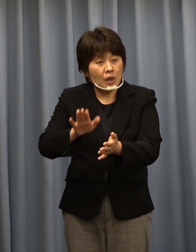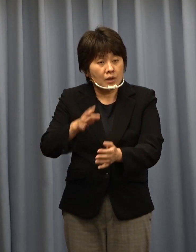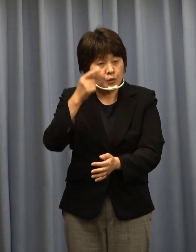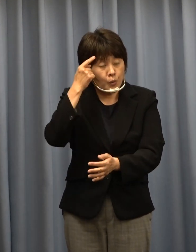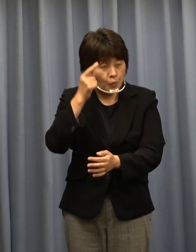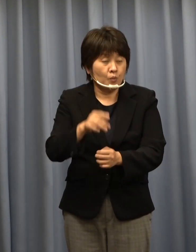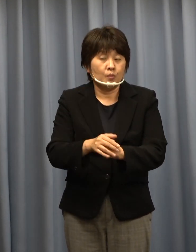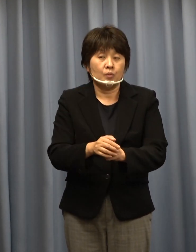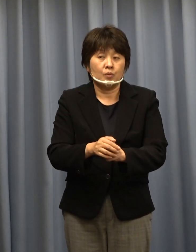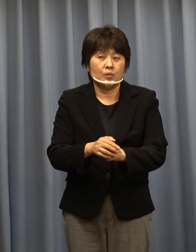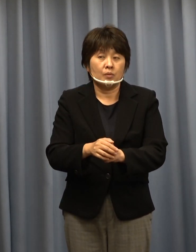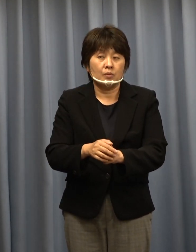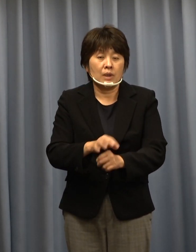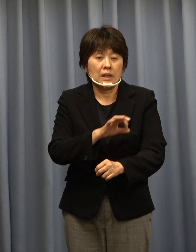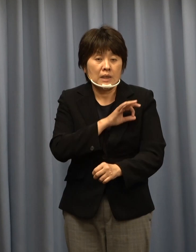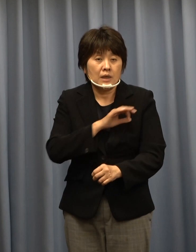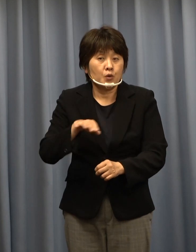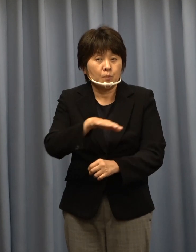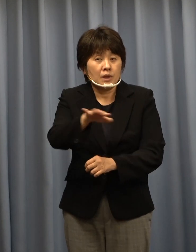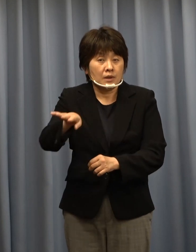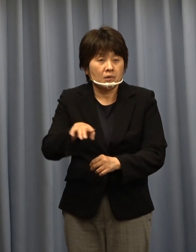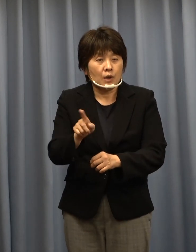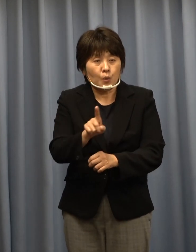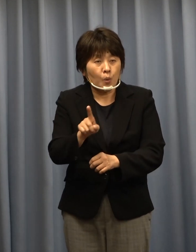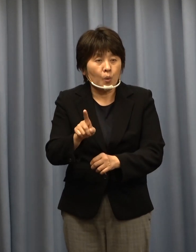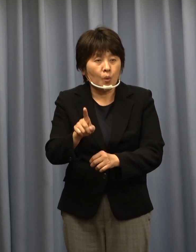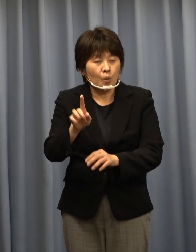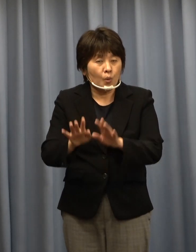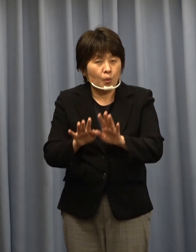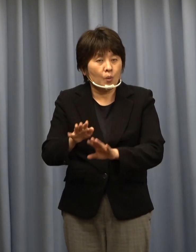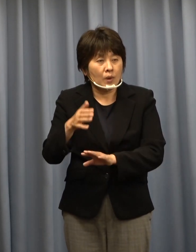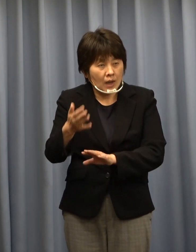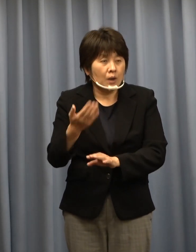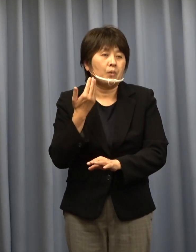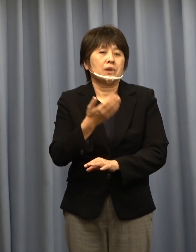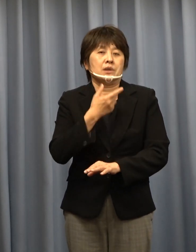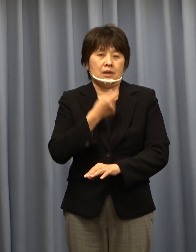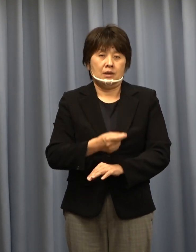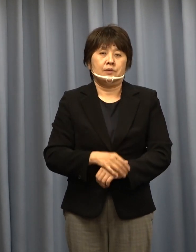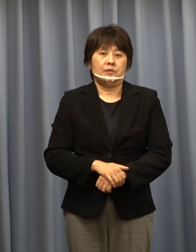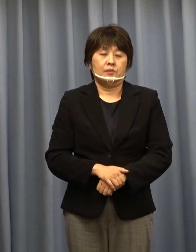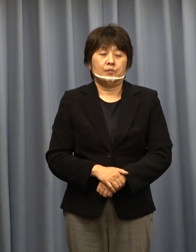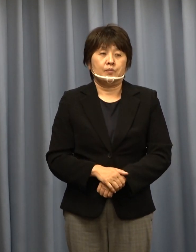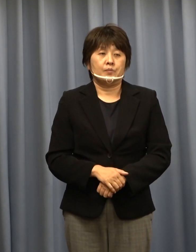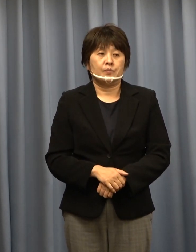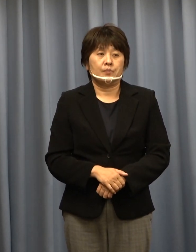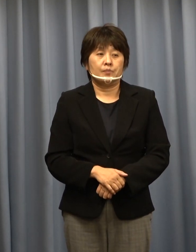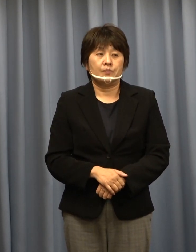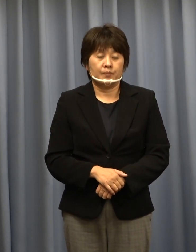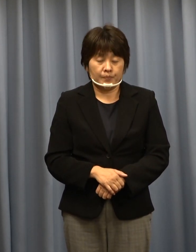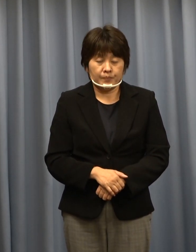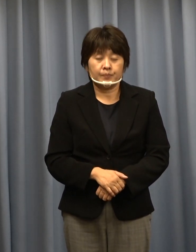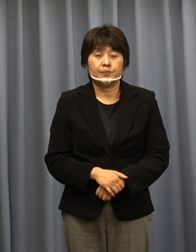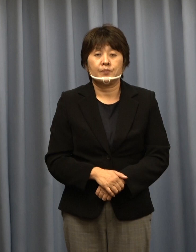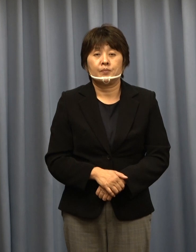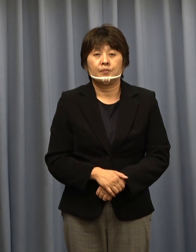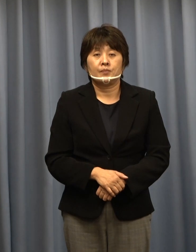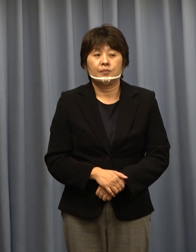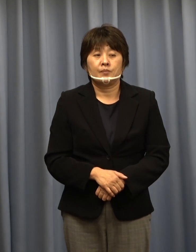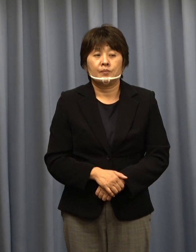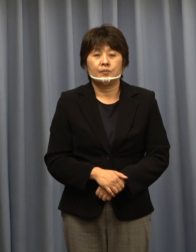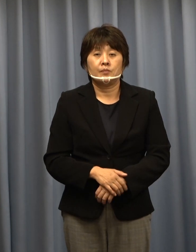うので、議員の皆さんの受け止めを、金井理事会長にお聞きしたいと思います。よろしくお願いします。 はい、ま